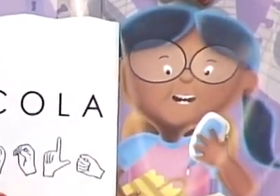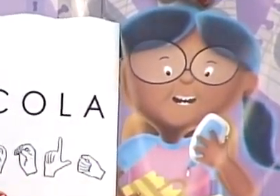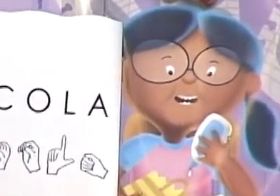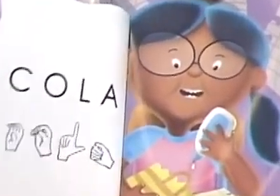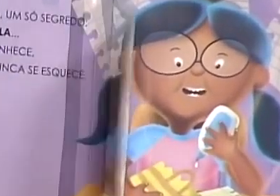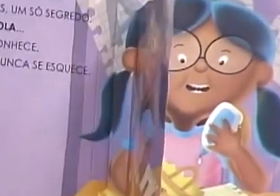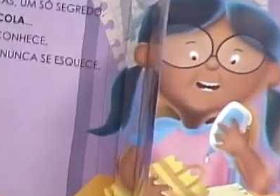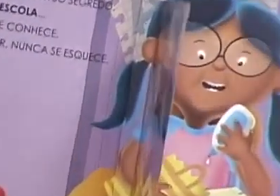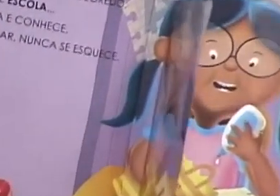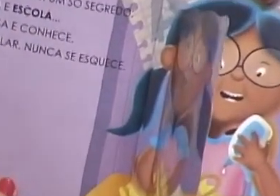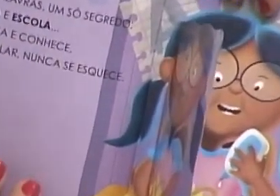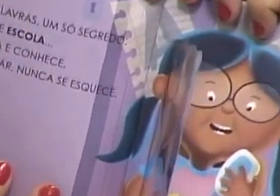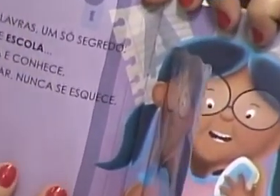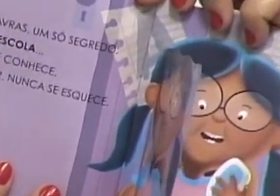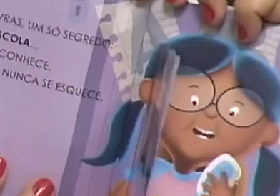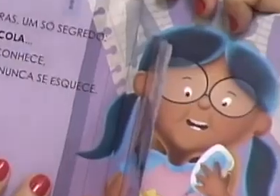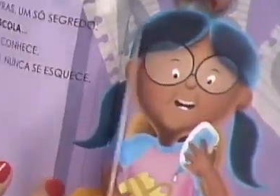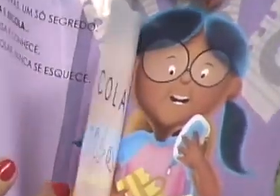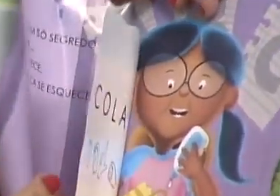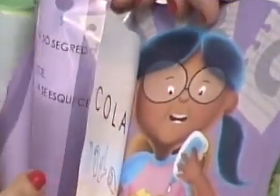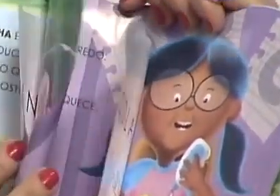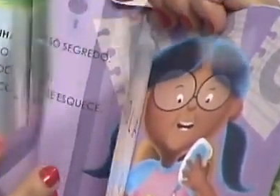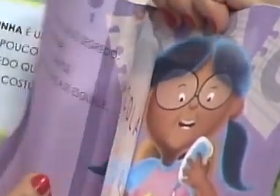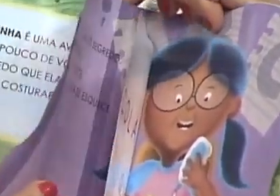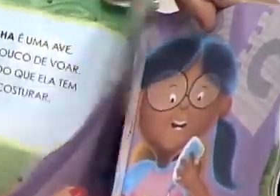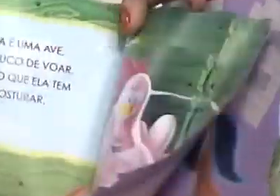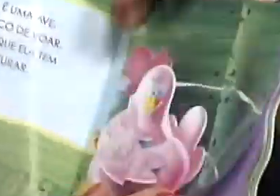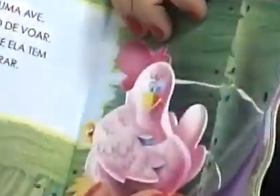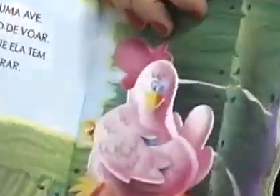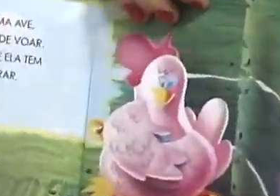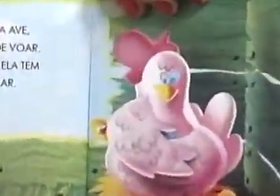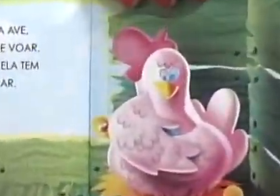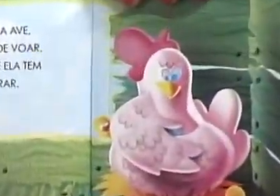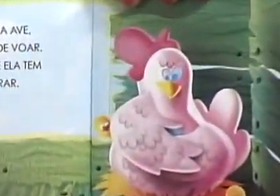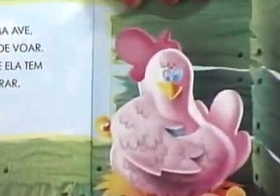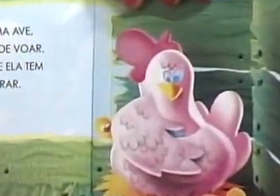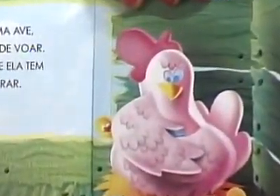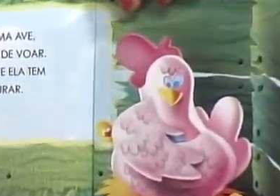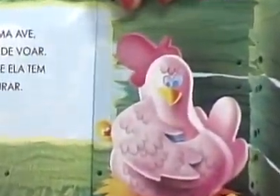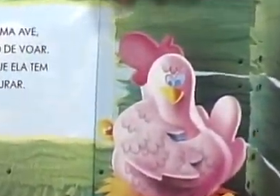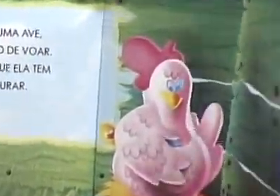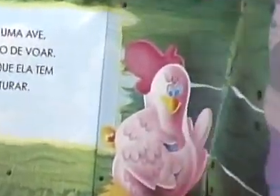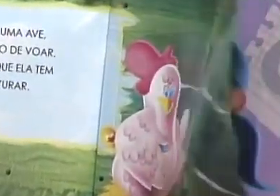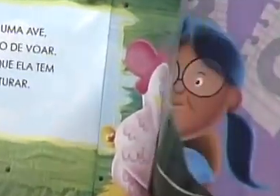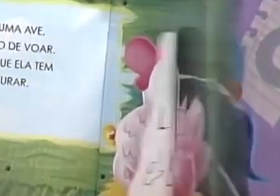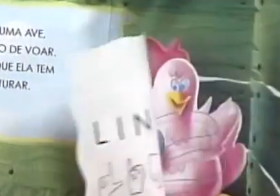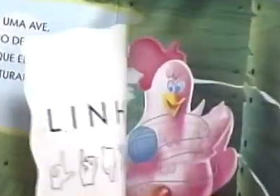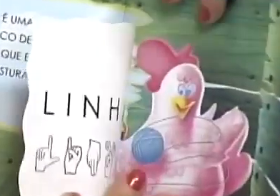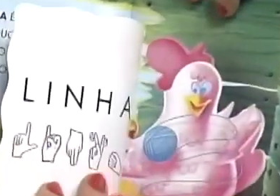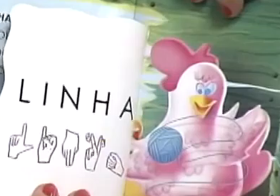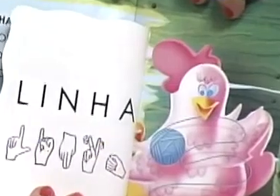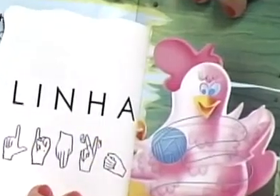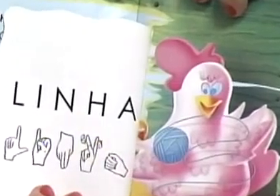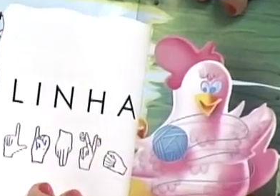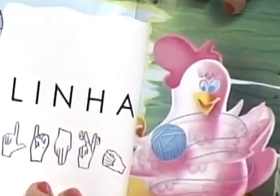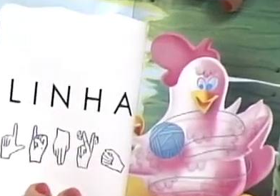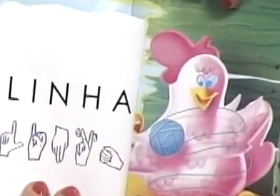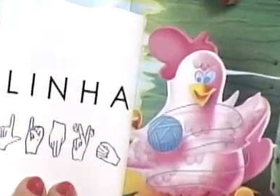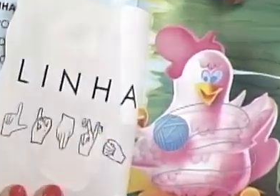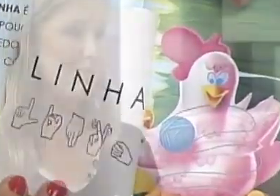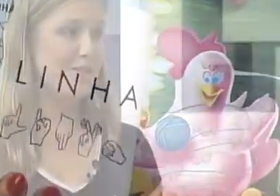novas informações e incentivando as pessoas também a conhecerem, interagirem um pouco mais e a ampliarem o seu conhecimento,